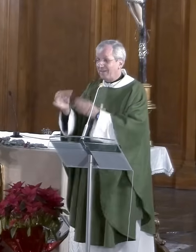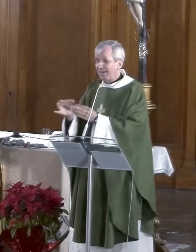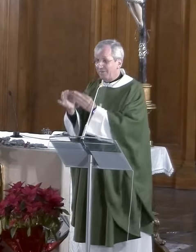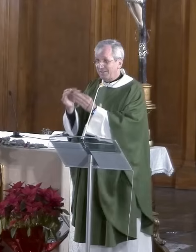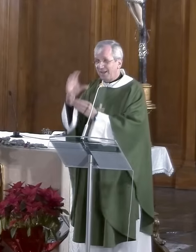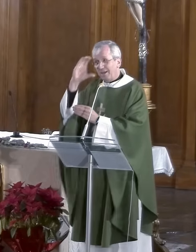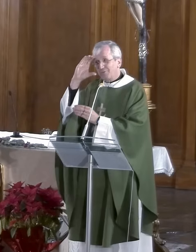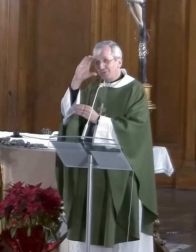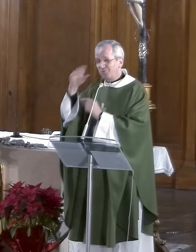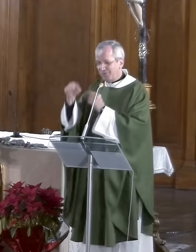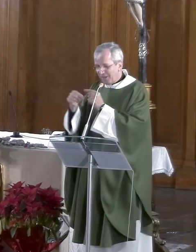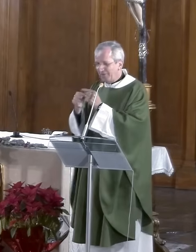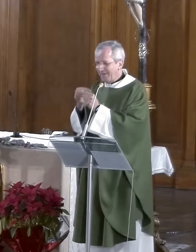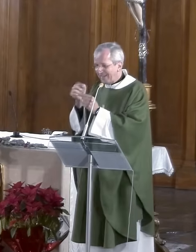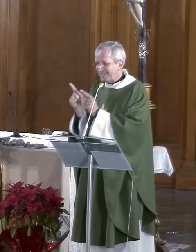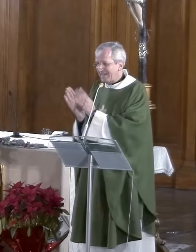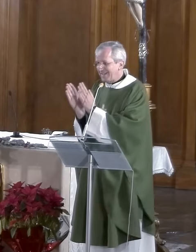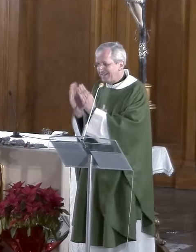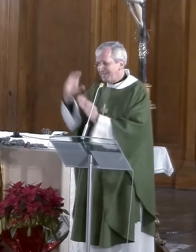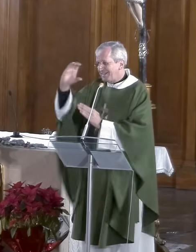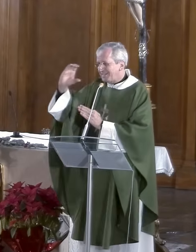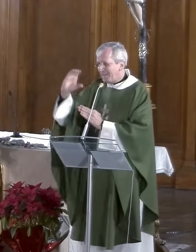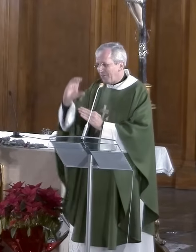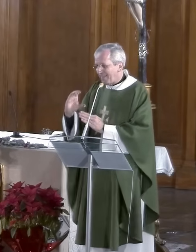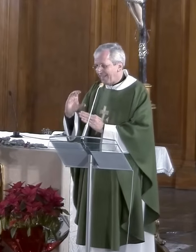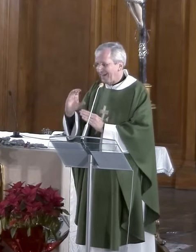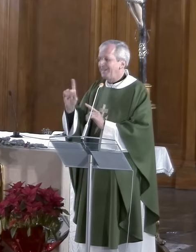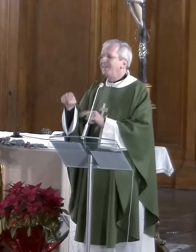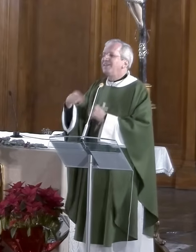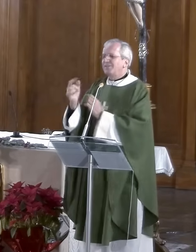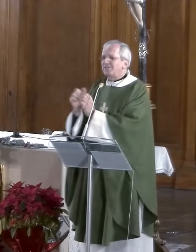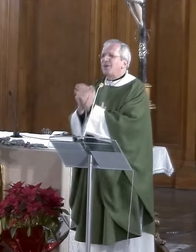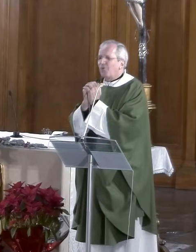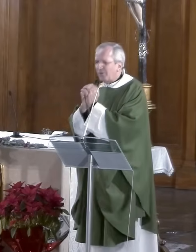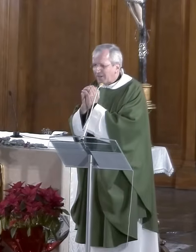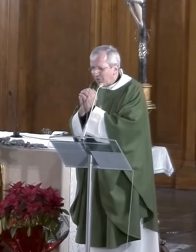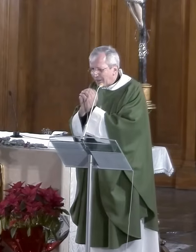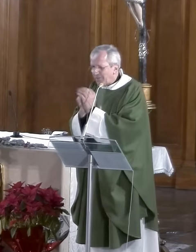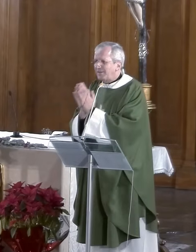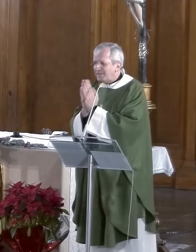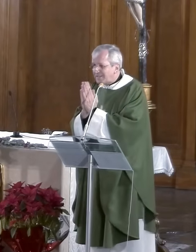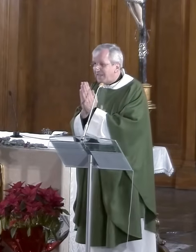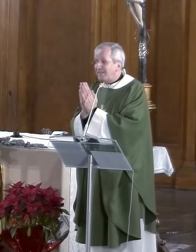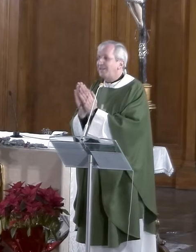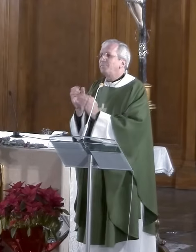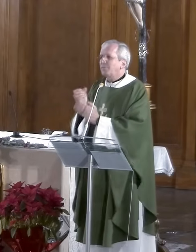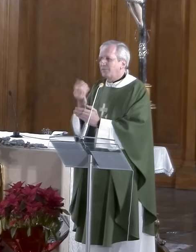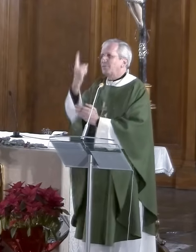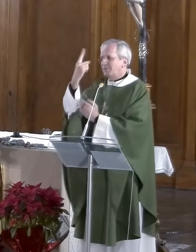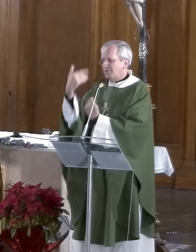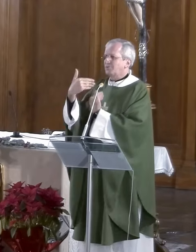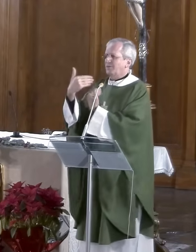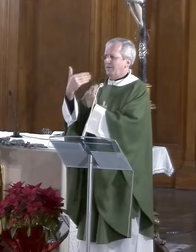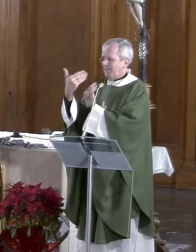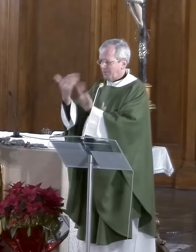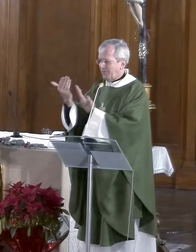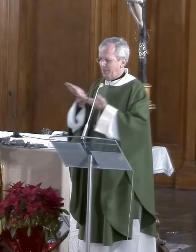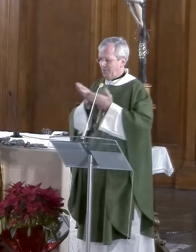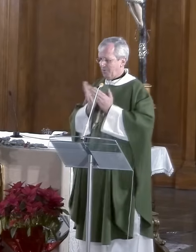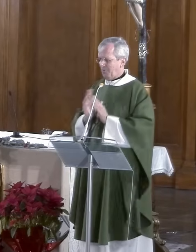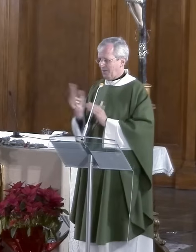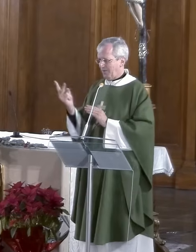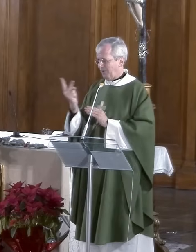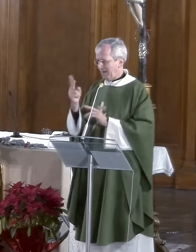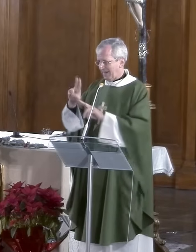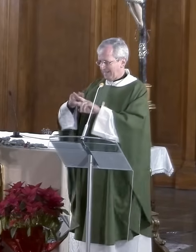cada día en la misa, hemos escuchado esa secuencia. Entonces, con la oración insistente, entonces Dios les